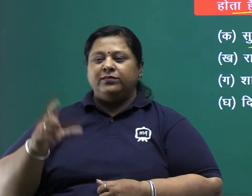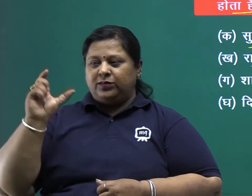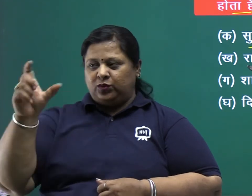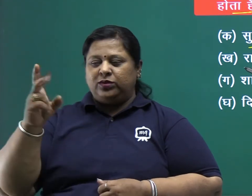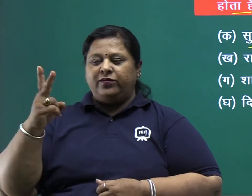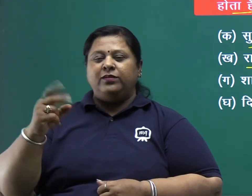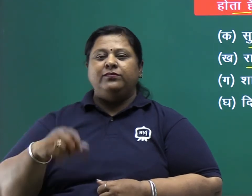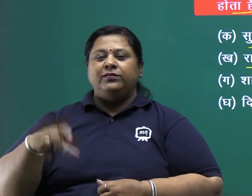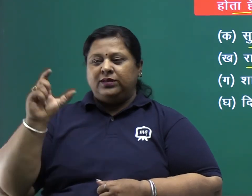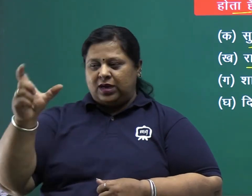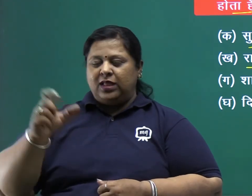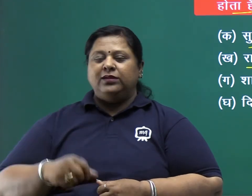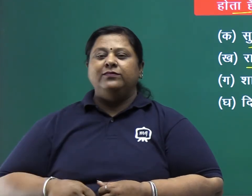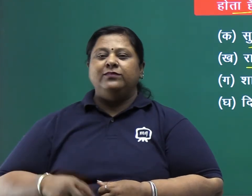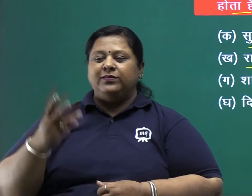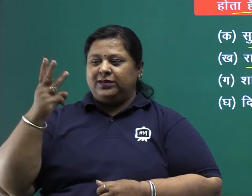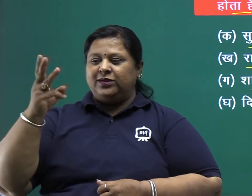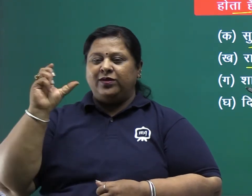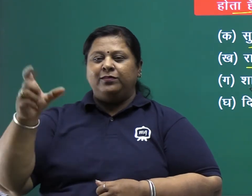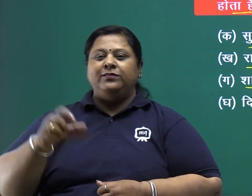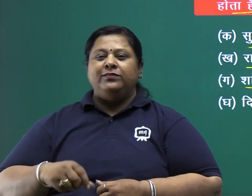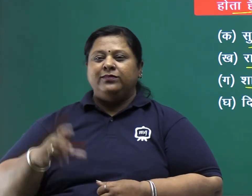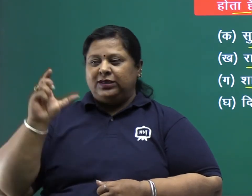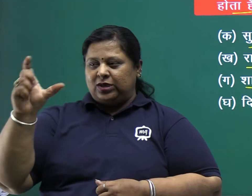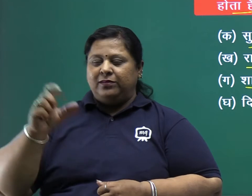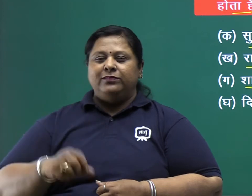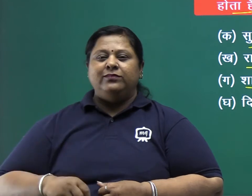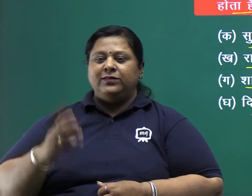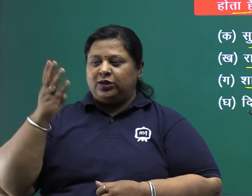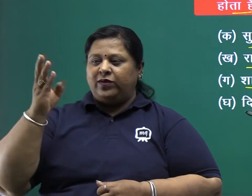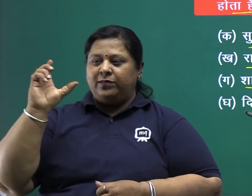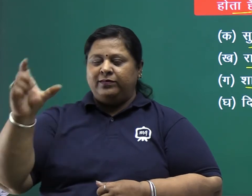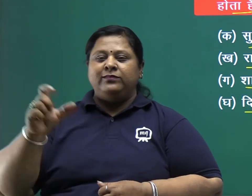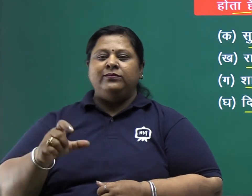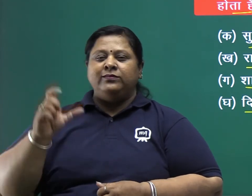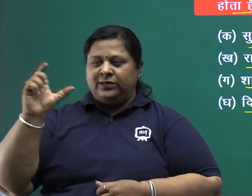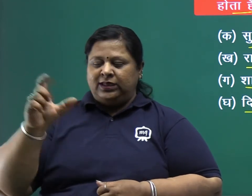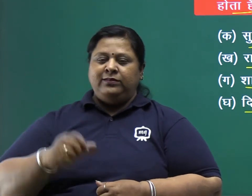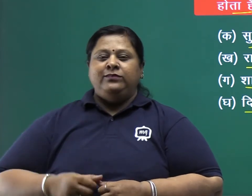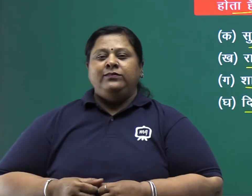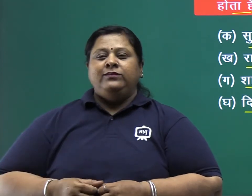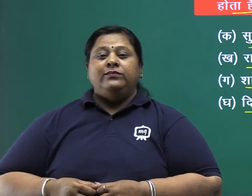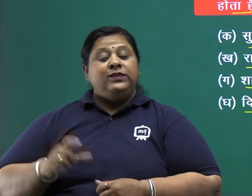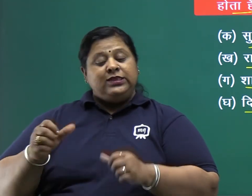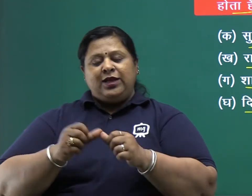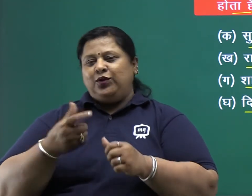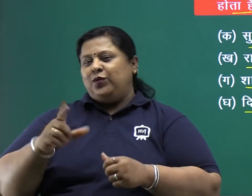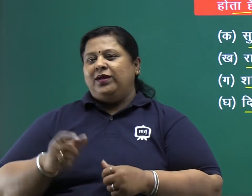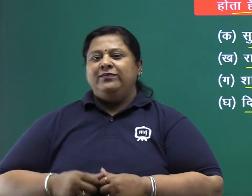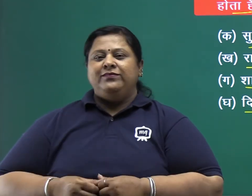दूसरा विकल्प रात, तीसरा विकल्प शाम या चौथा विकल्प दिन। तो हमारा सही उत्तर